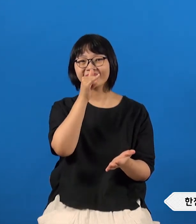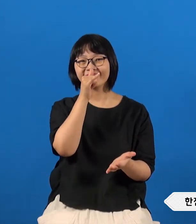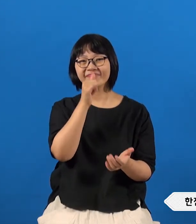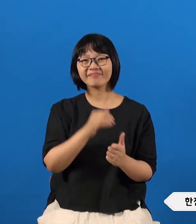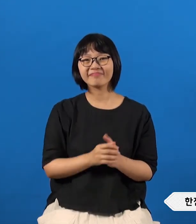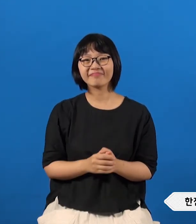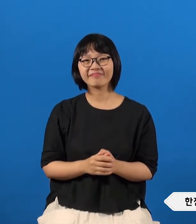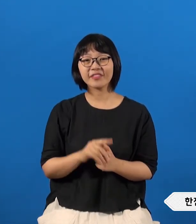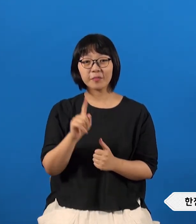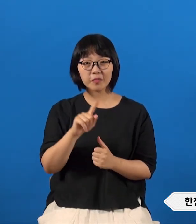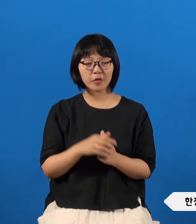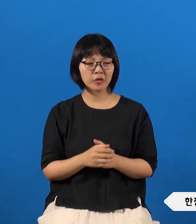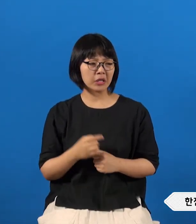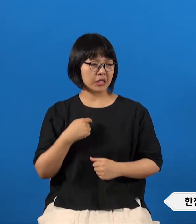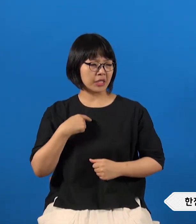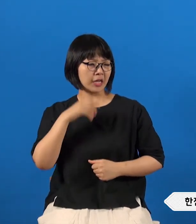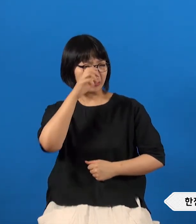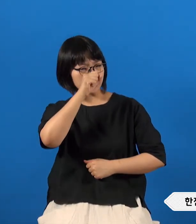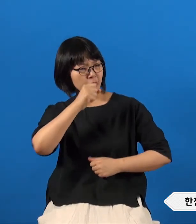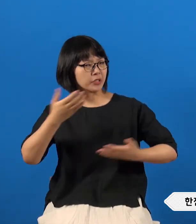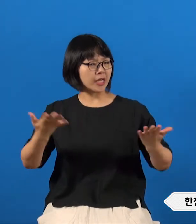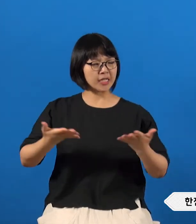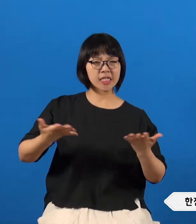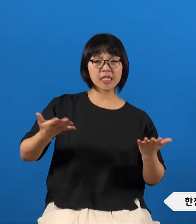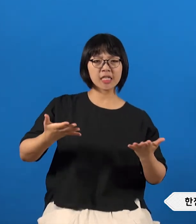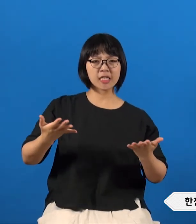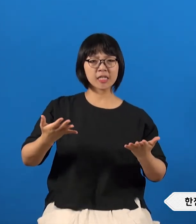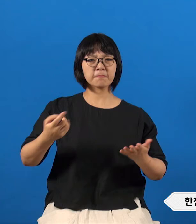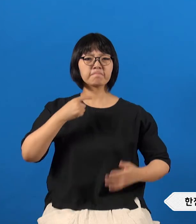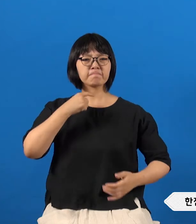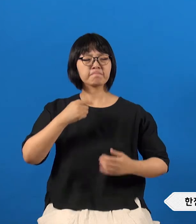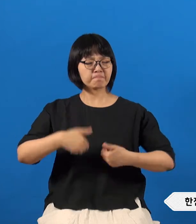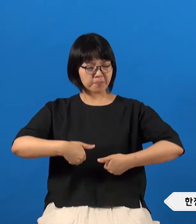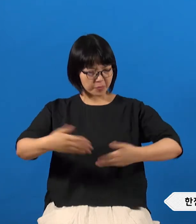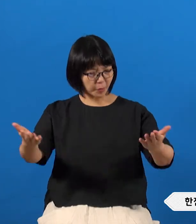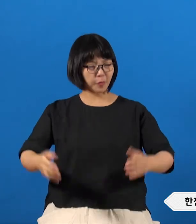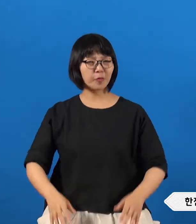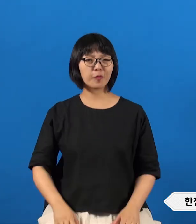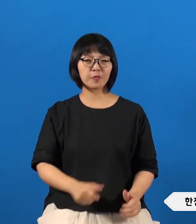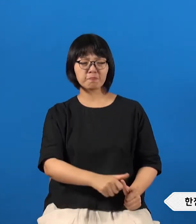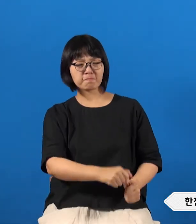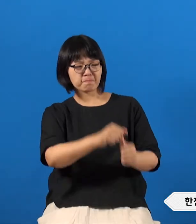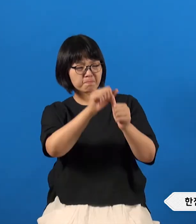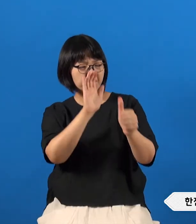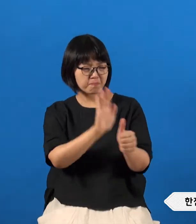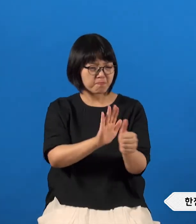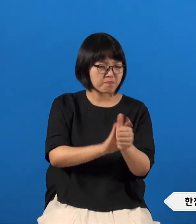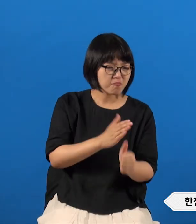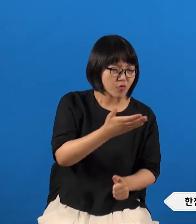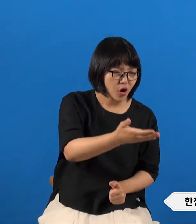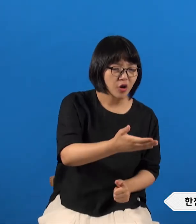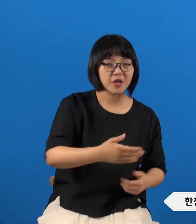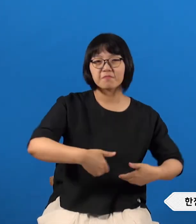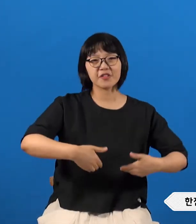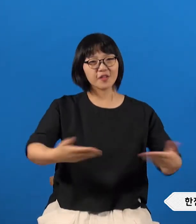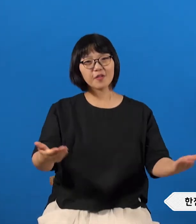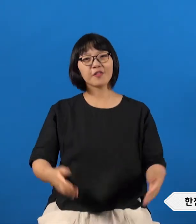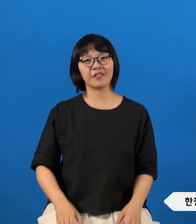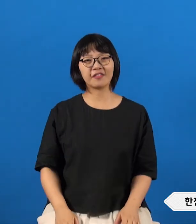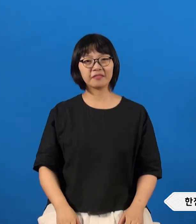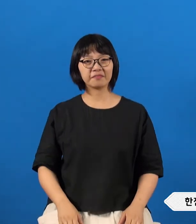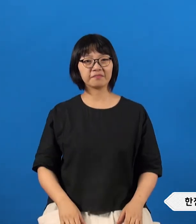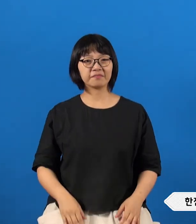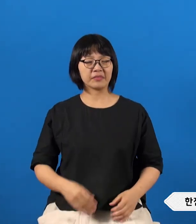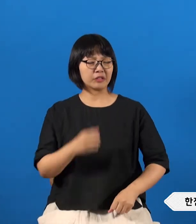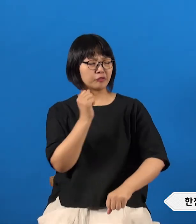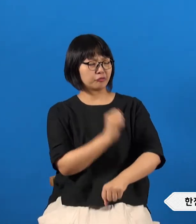있습니다. 아무 선행을 할 필요도 없고 구제하거나 뭐 이런 거 필요 없고 자기의 아주 쌓는